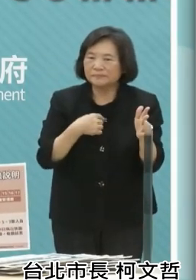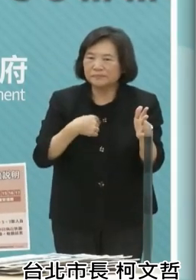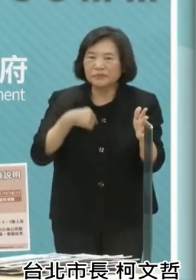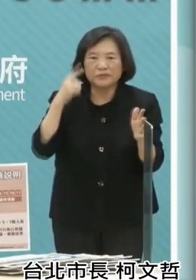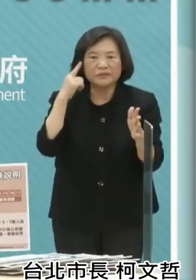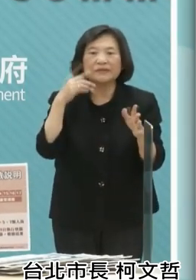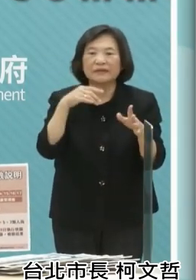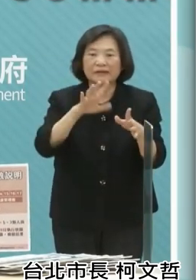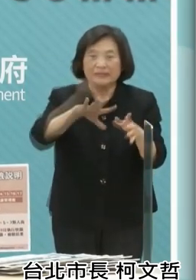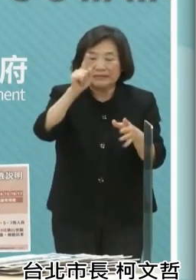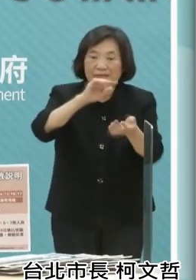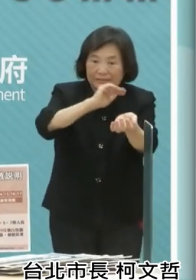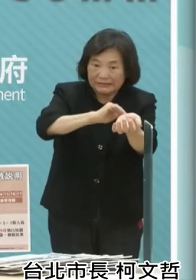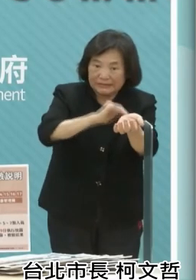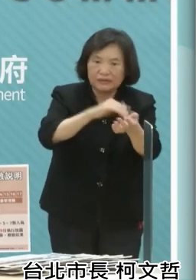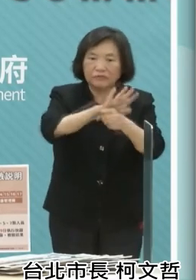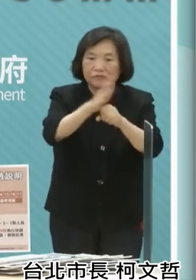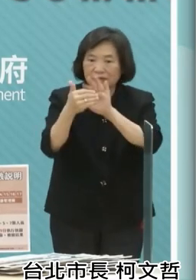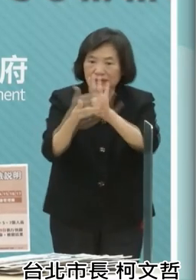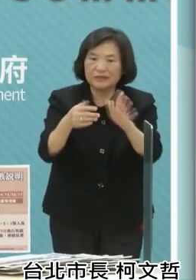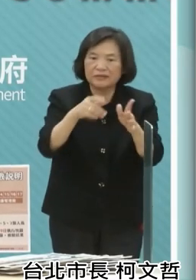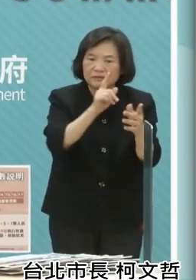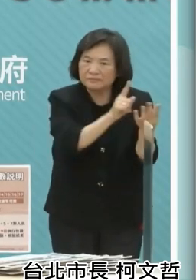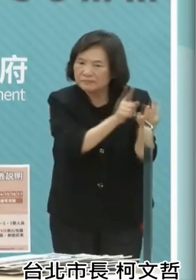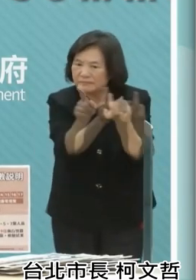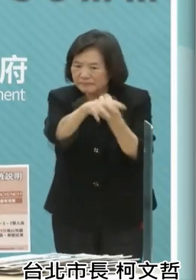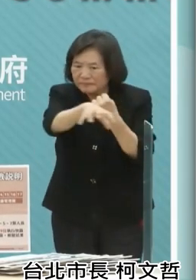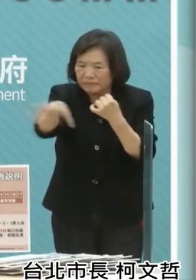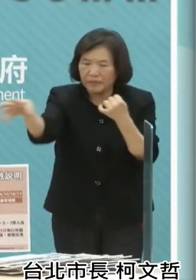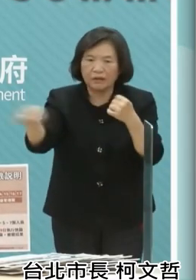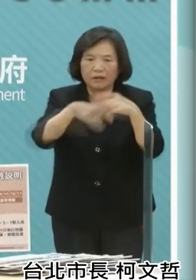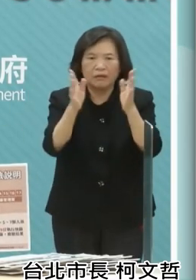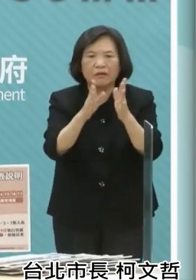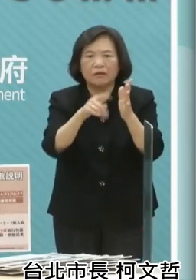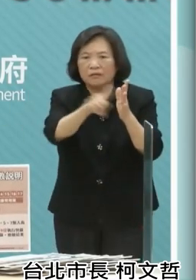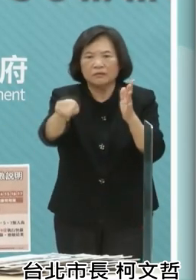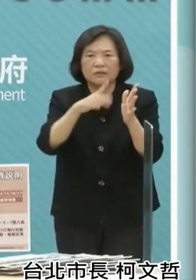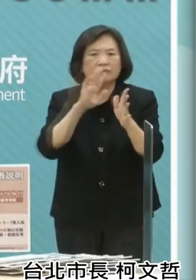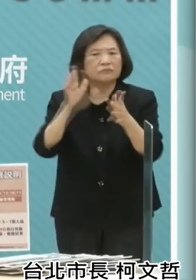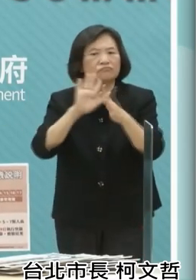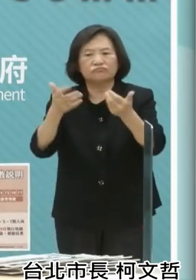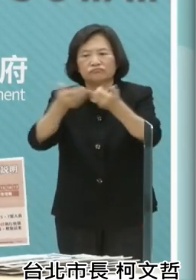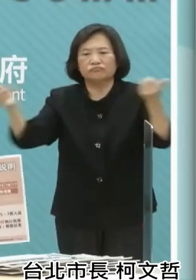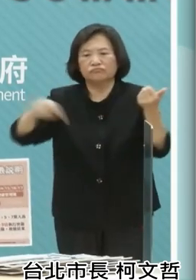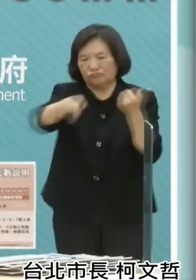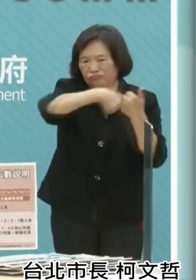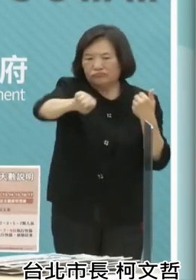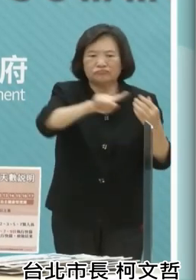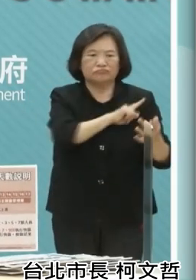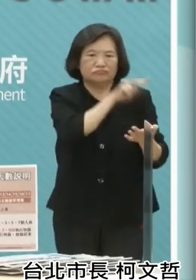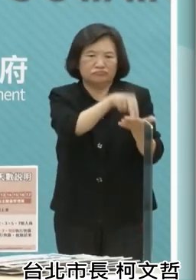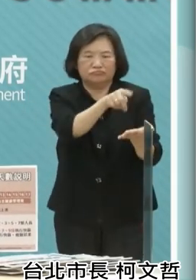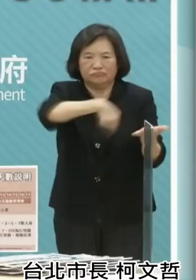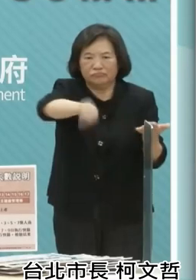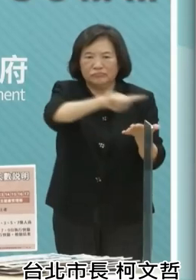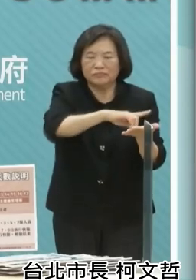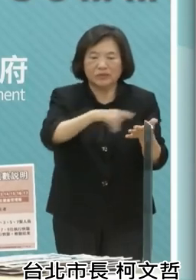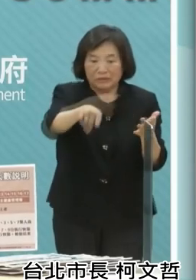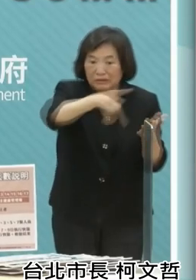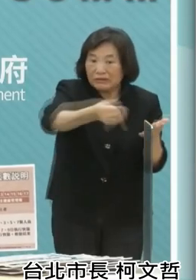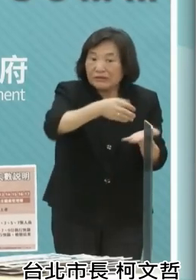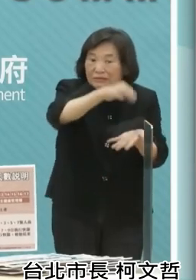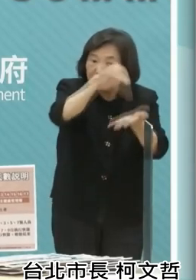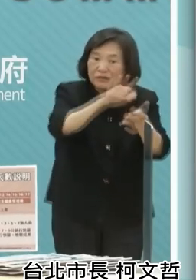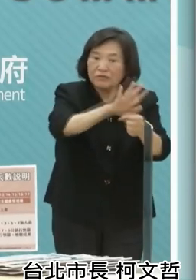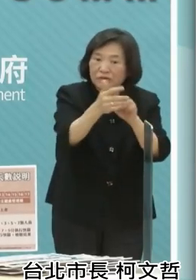个医疗跟防疫相关的系统不可以垮掉，所以这个要有特色原则，就是说，凡是跟医疗跟防疫相关